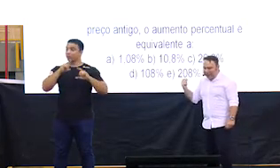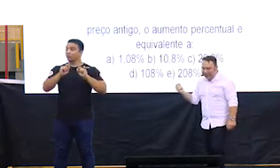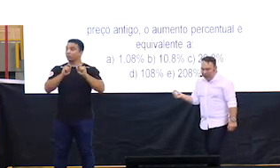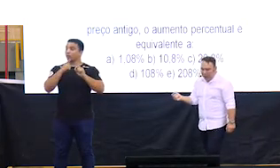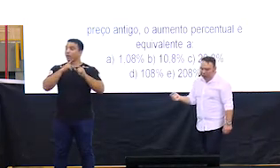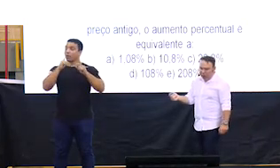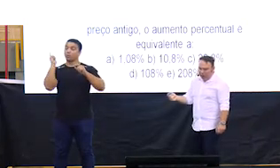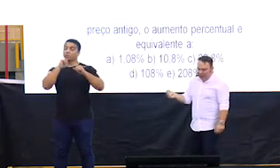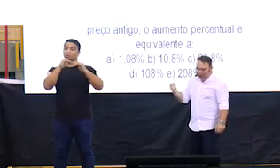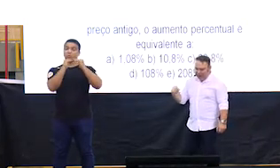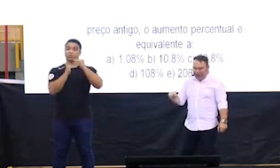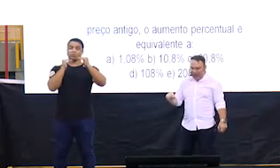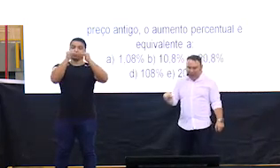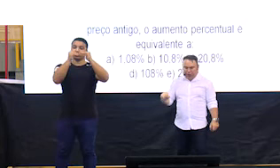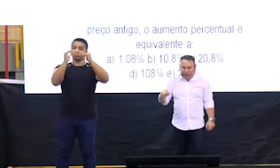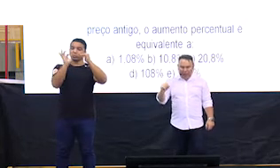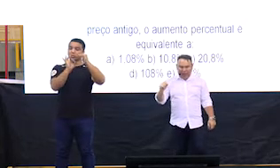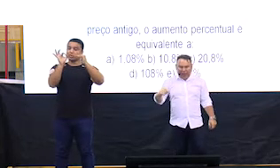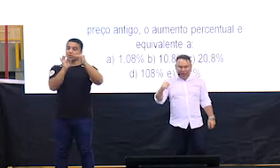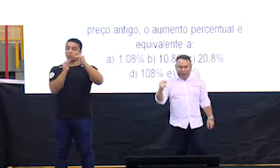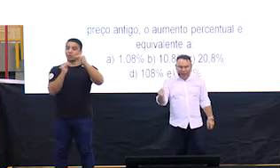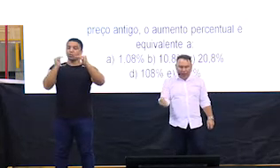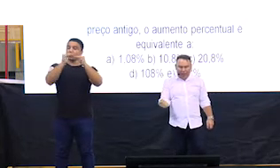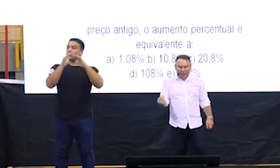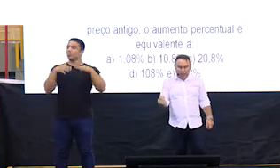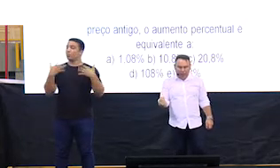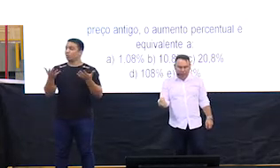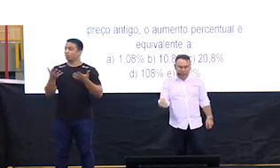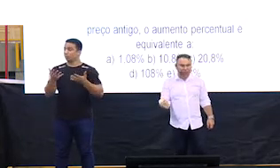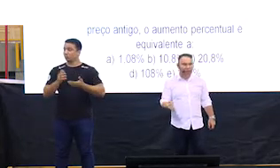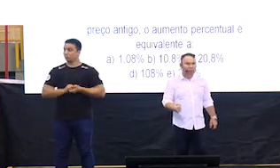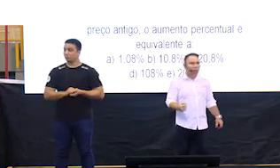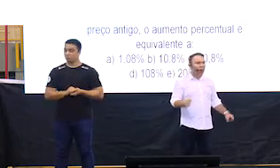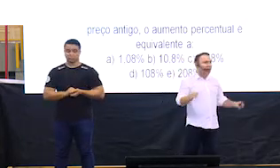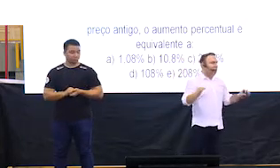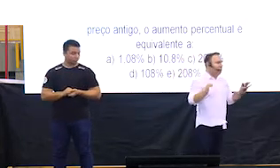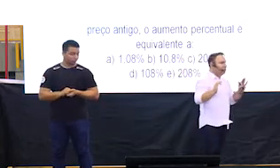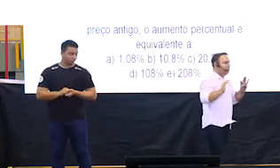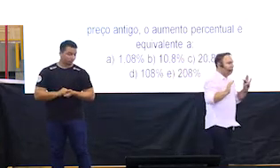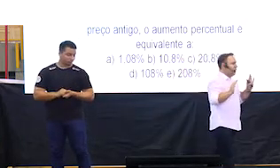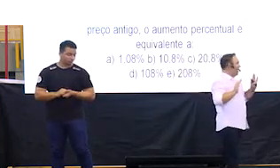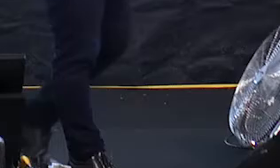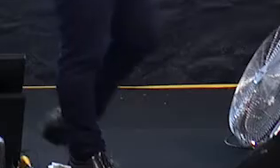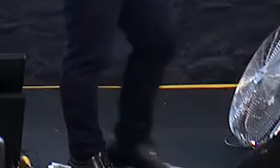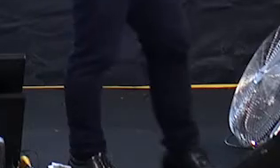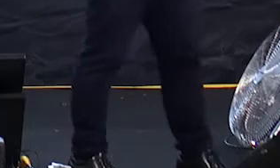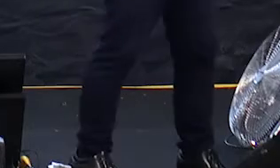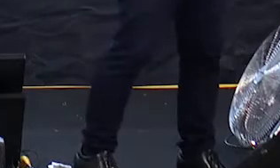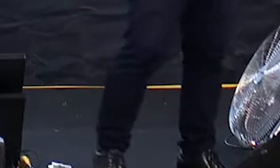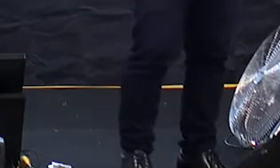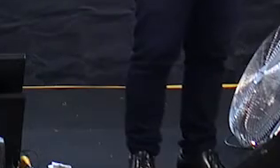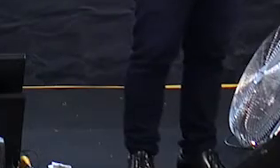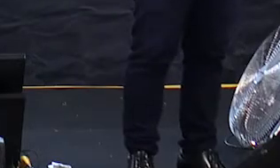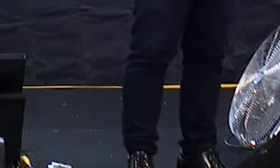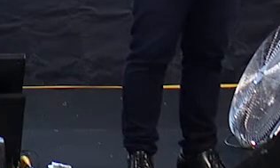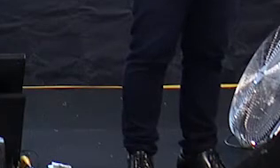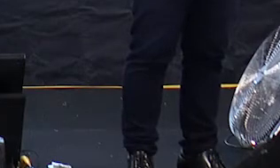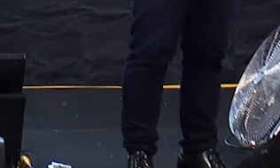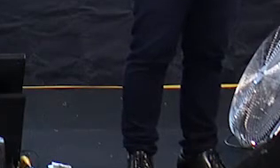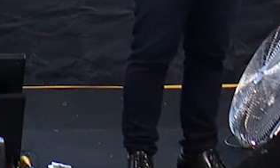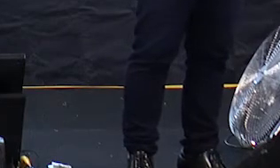aumento percentual equivalente é igual a quanto? Uau! Essa questão é muito